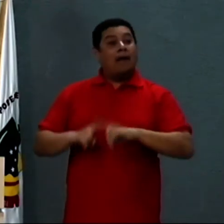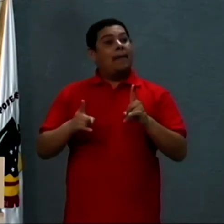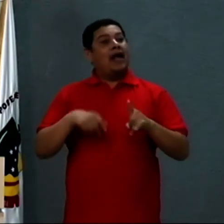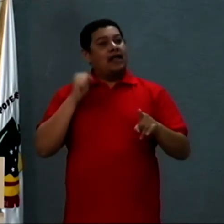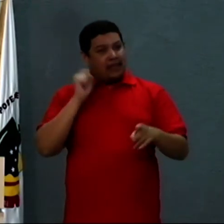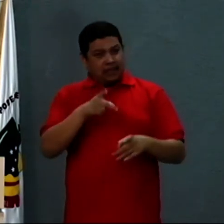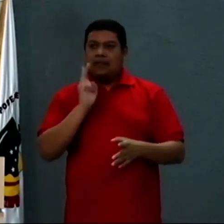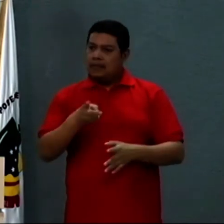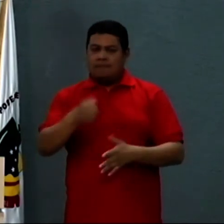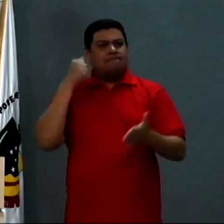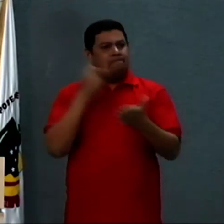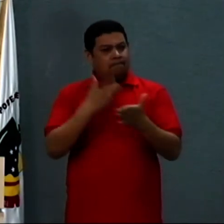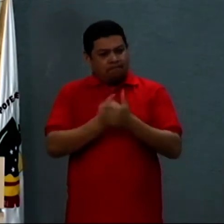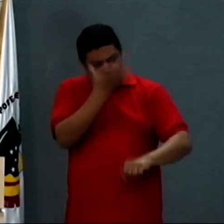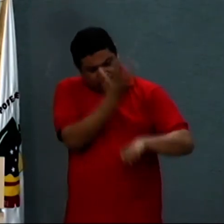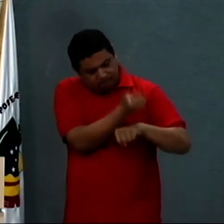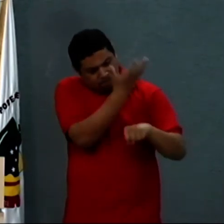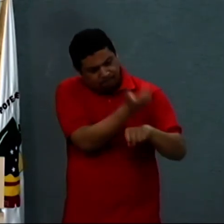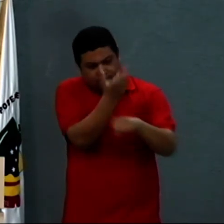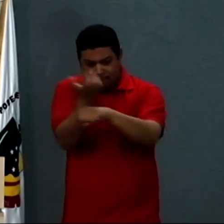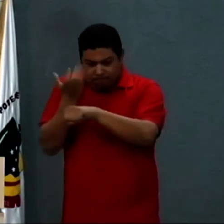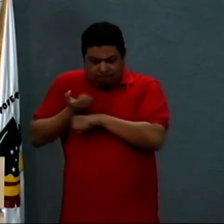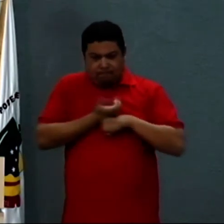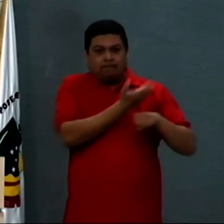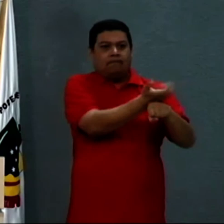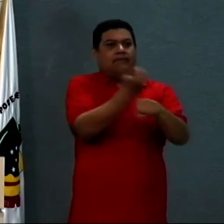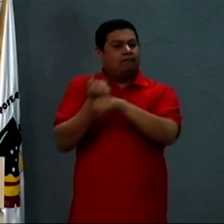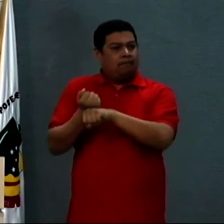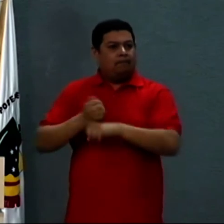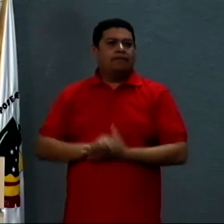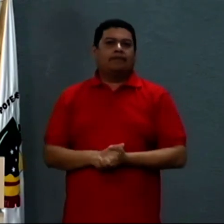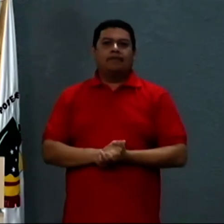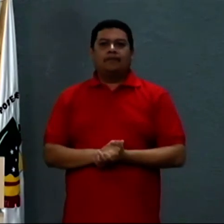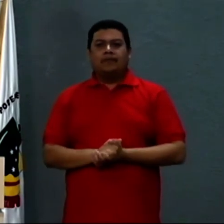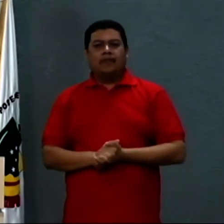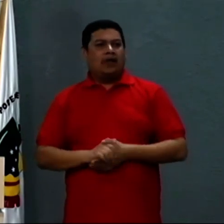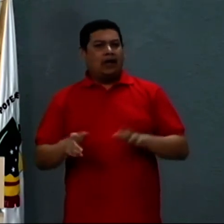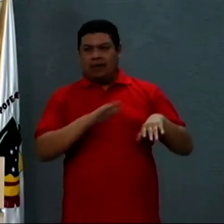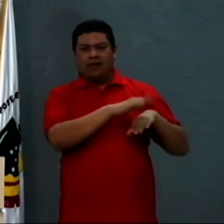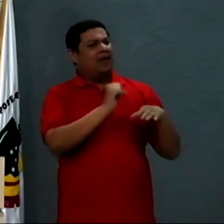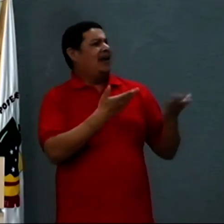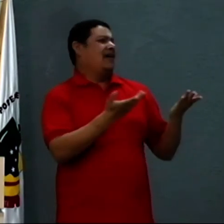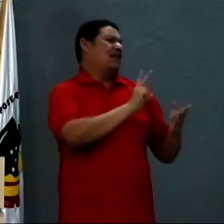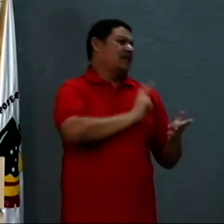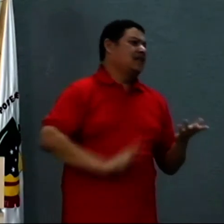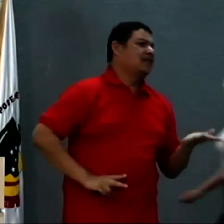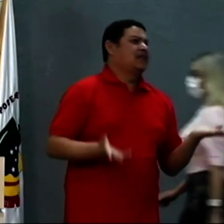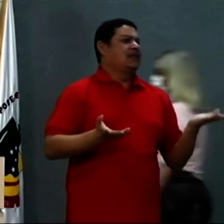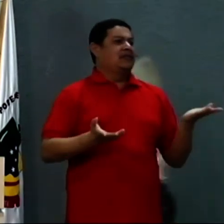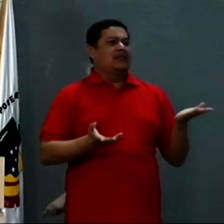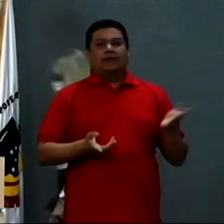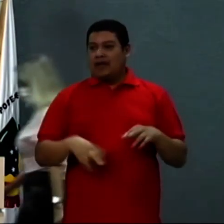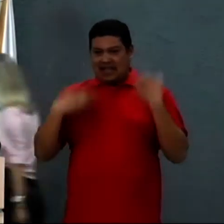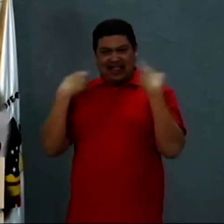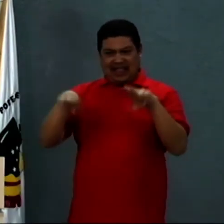cobrando, mandando alguns documentos, fazendo algum ao vivo ali. Alguns entraram lá e reclamaram: ah, vereador, não é assim não. Essas pessoas que estão